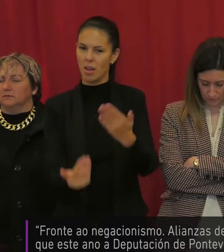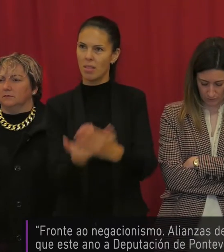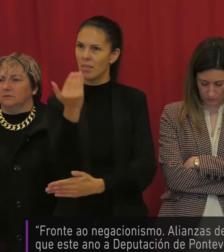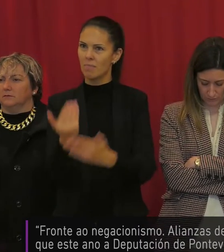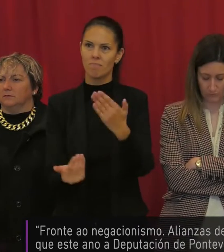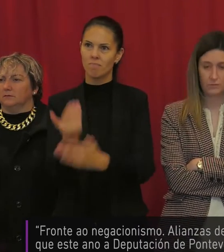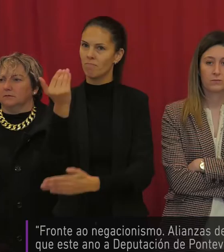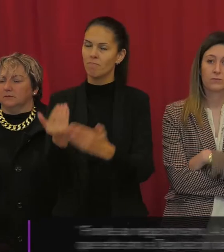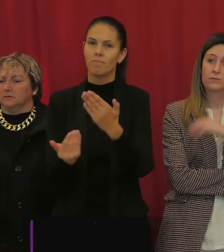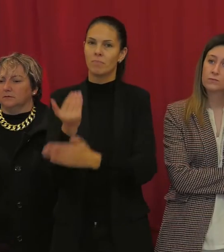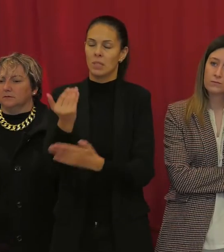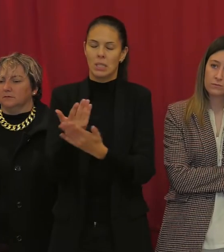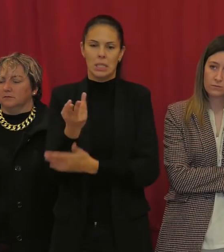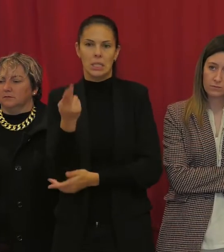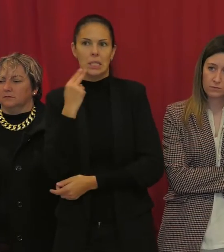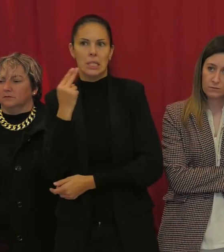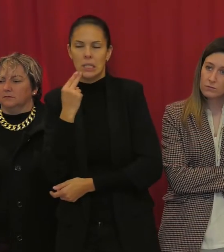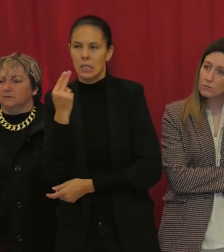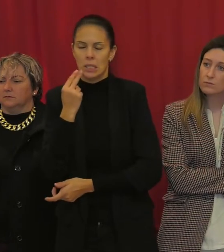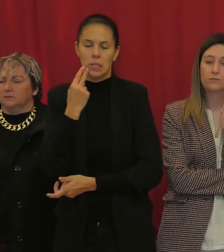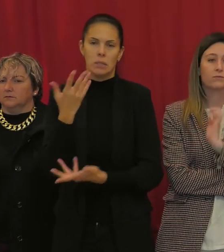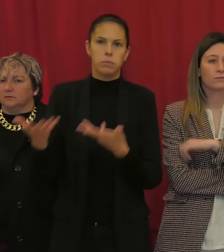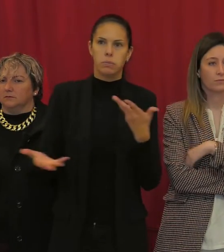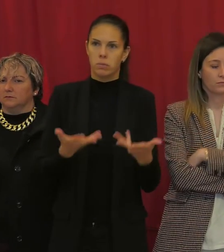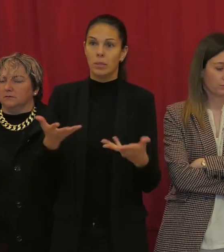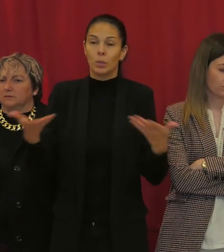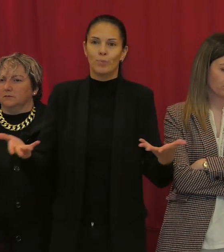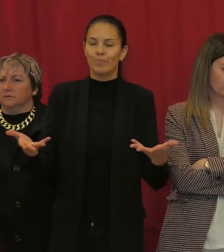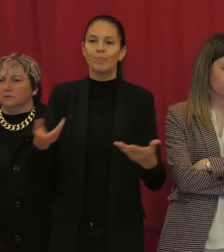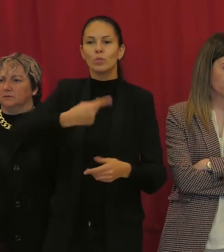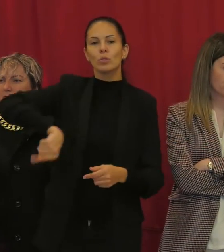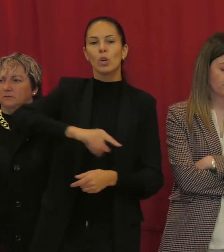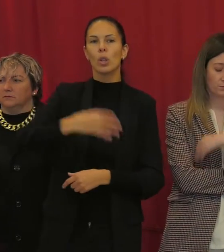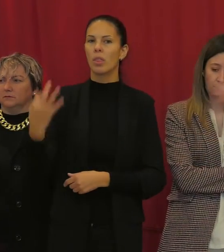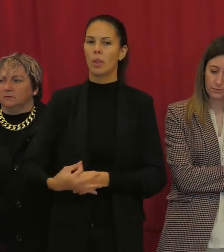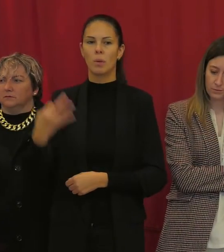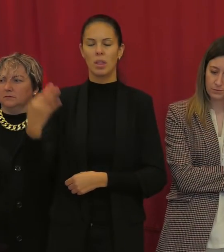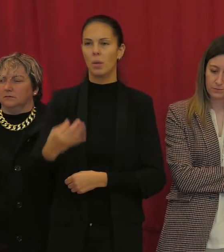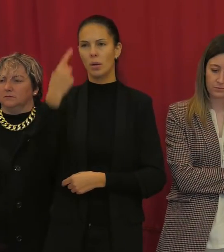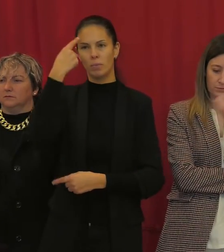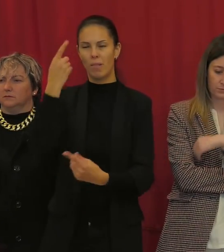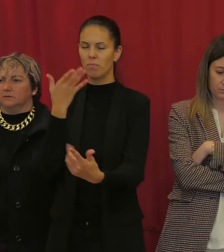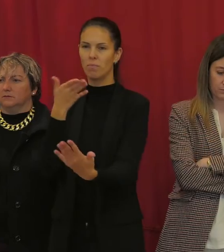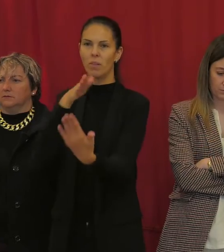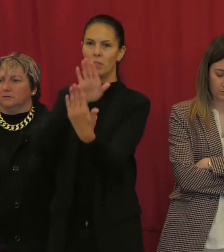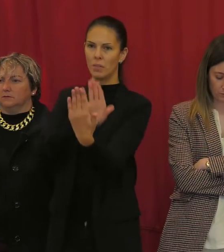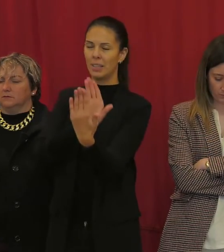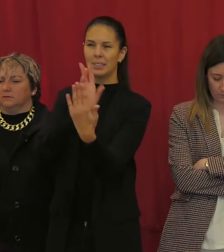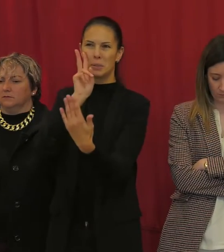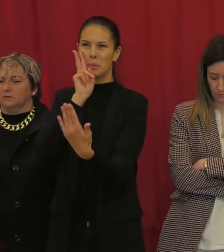Cada día, viven no terror e no horror. Polo tanto, temos que poñernos en frente